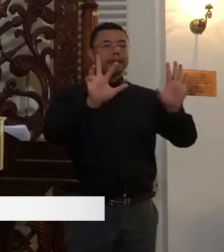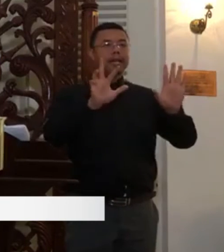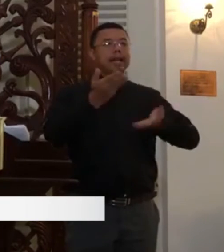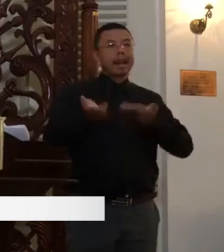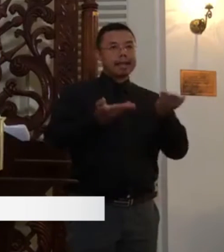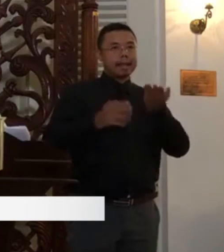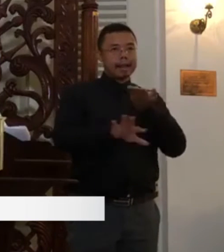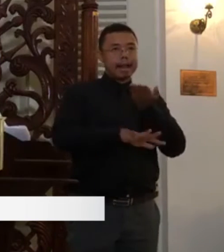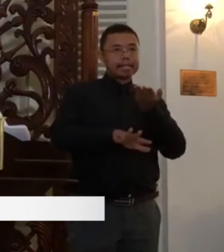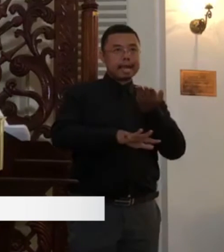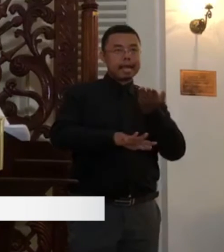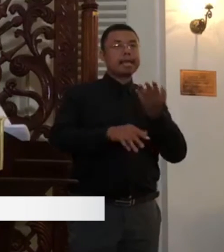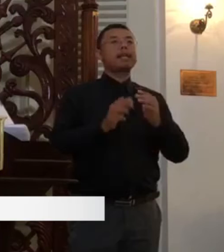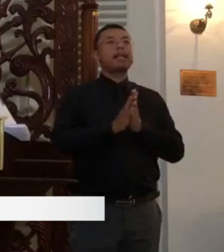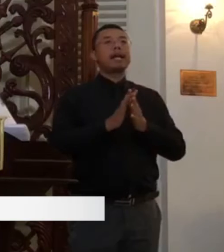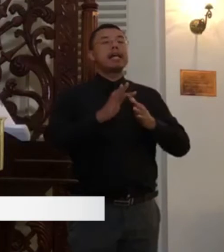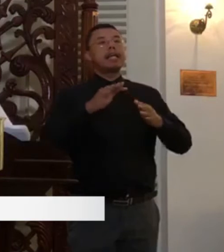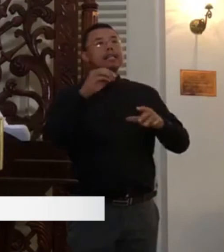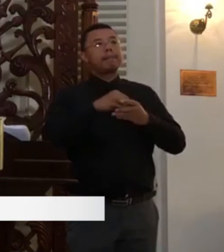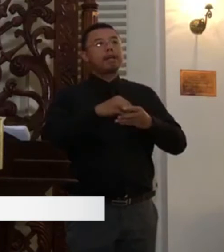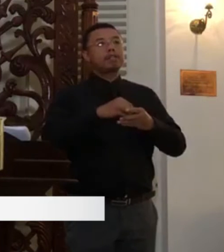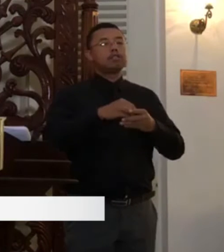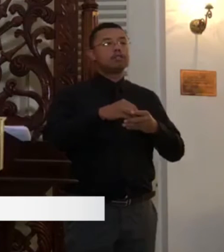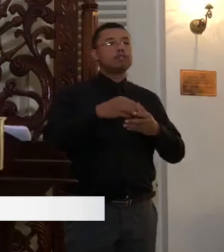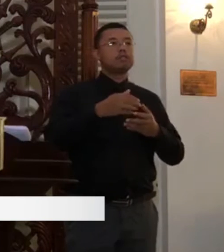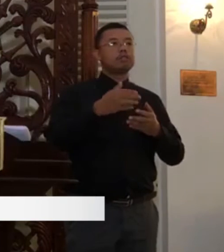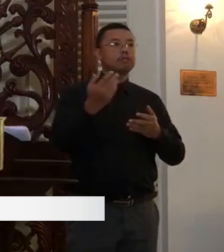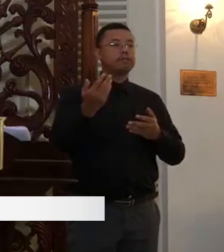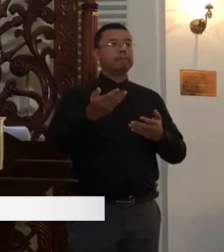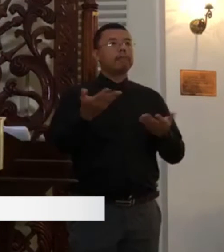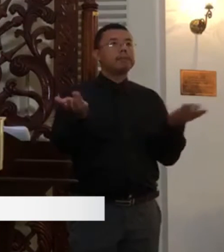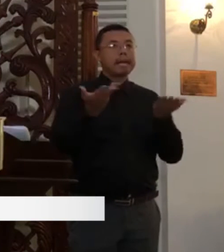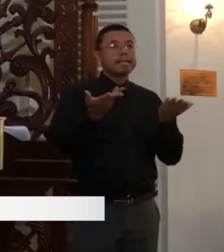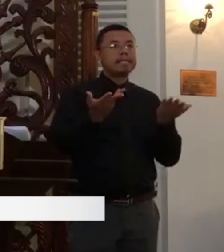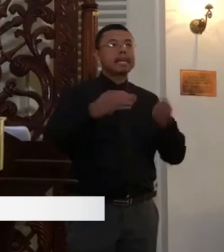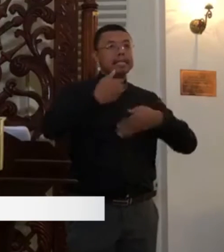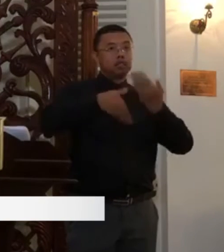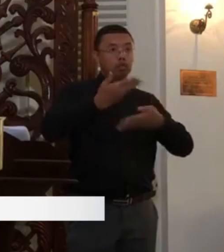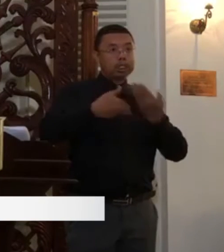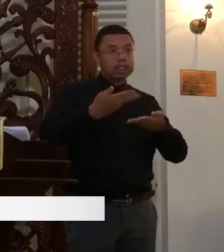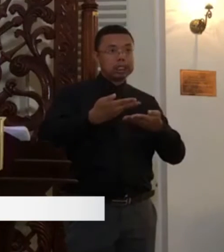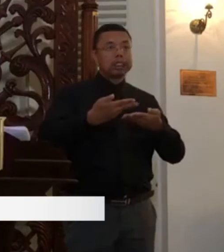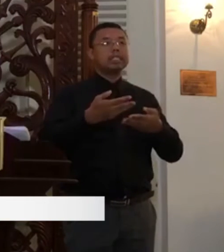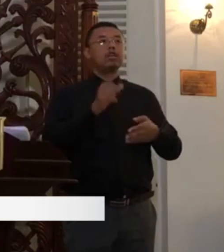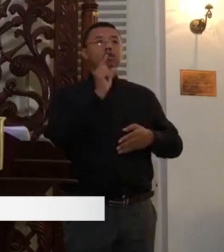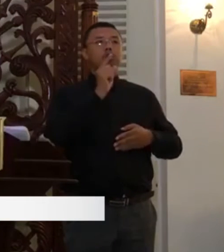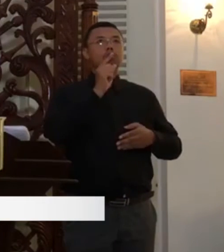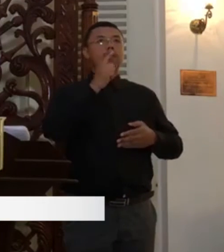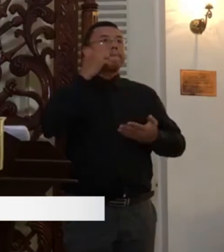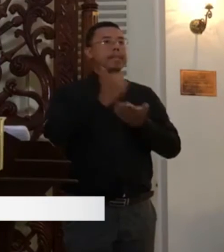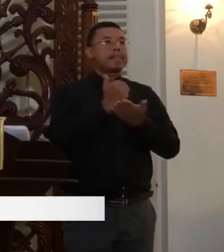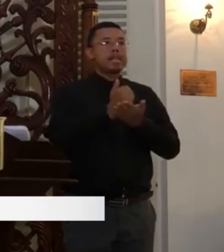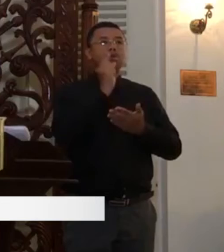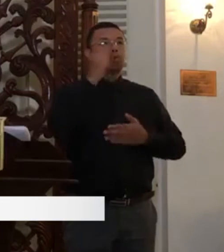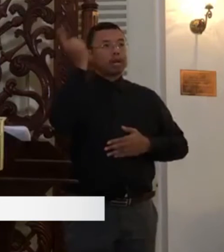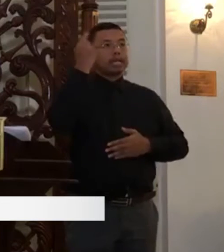pelayanan dasar dan utilitas publik serta industri yang ditetapkan sebagai objek vital